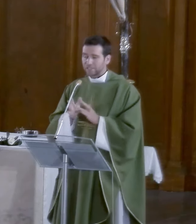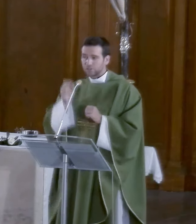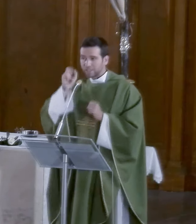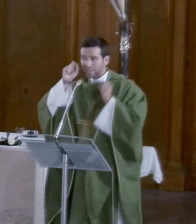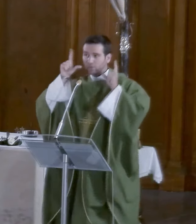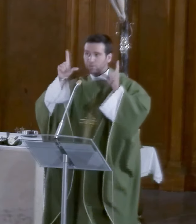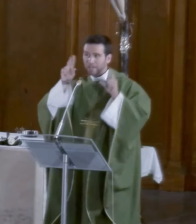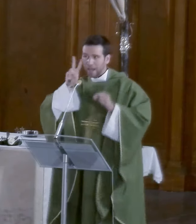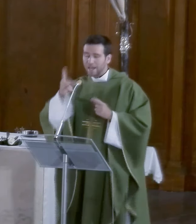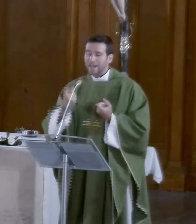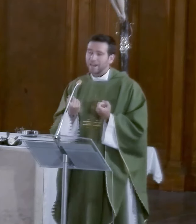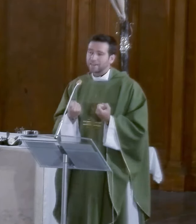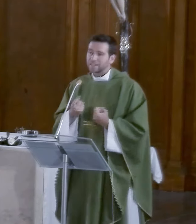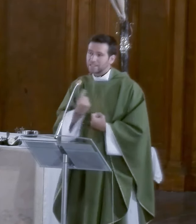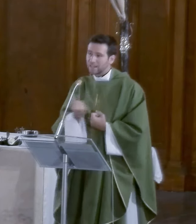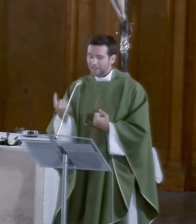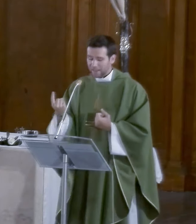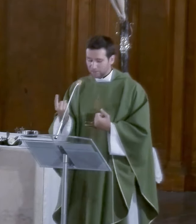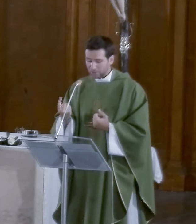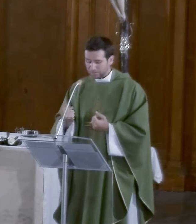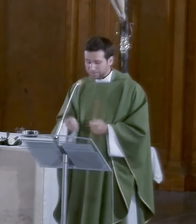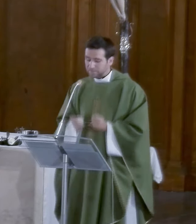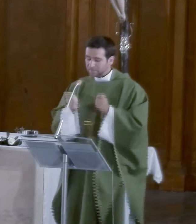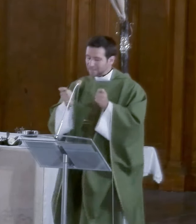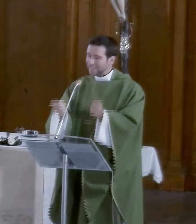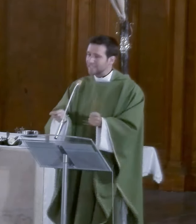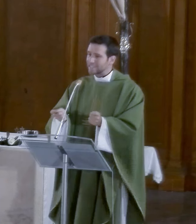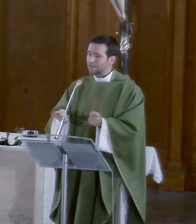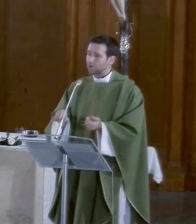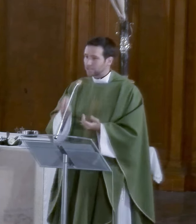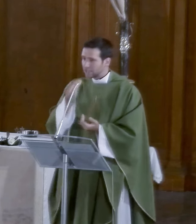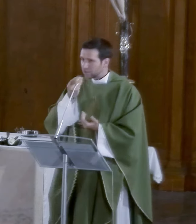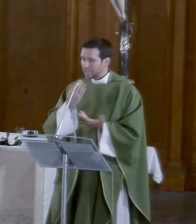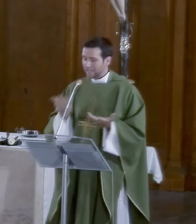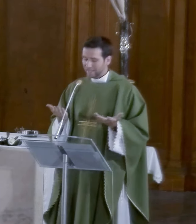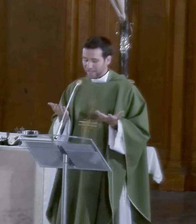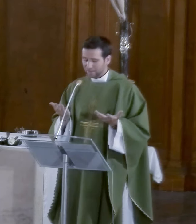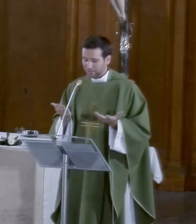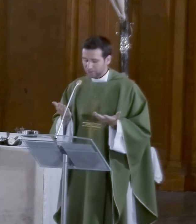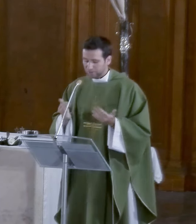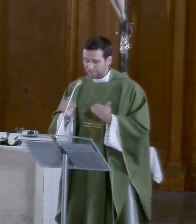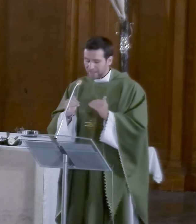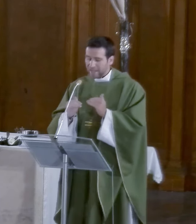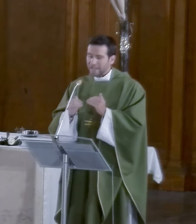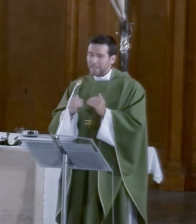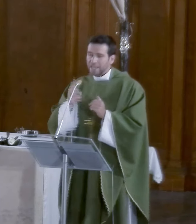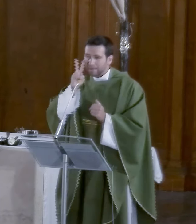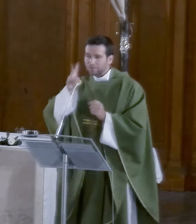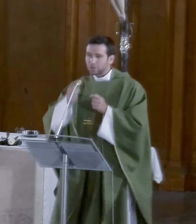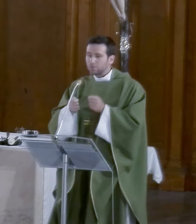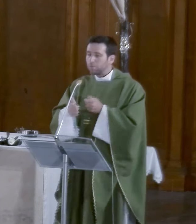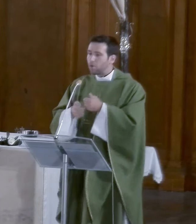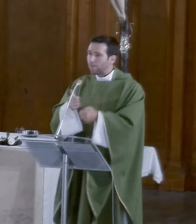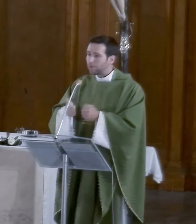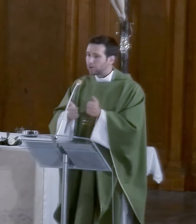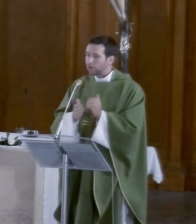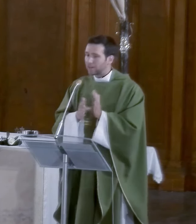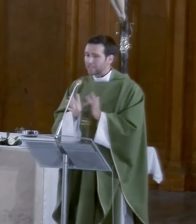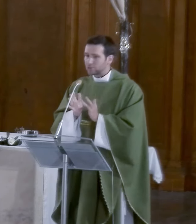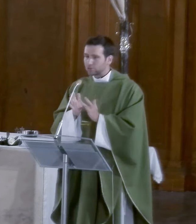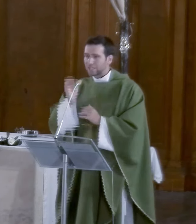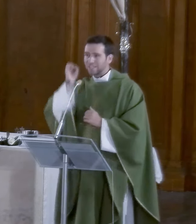que Jesús descubría la necesidad de cada uno y les daba por lo tanto ese alimento. Y vemos cómo poco a